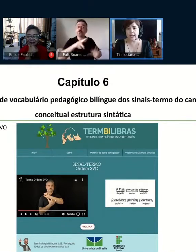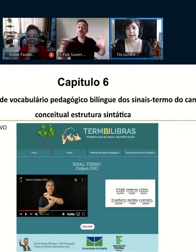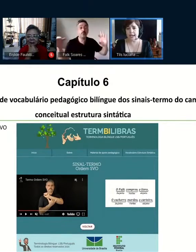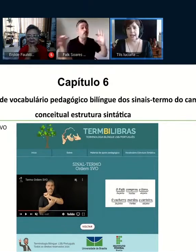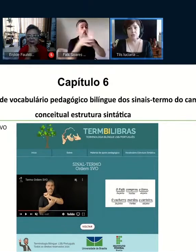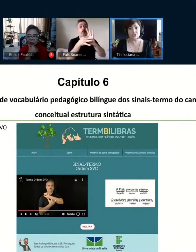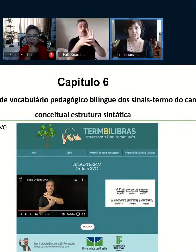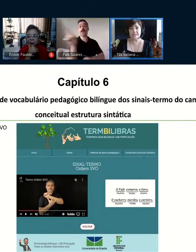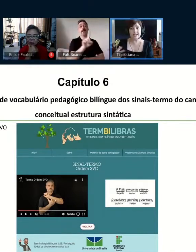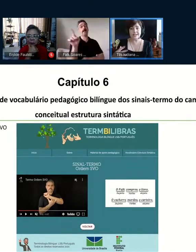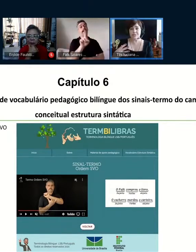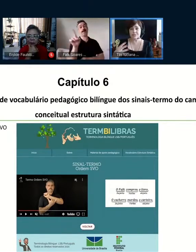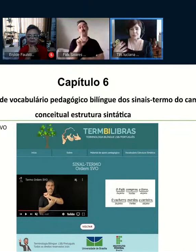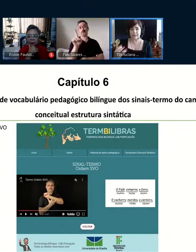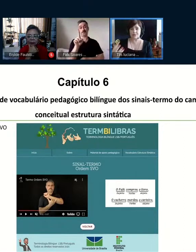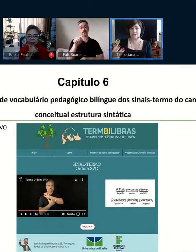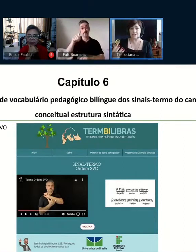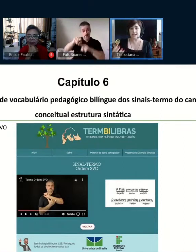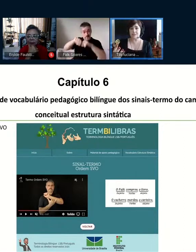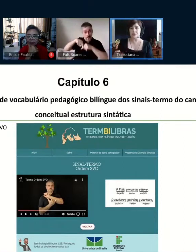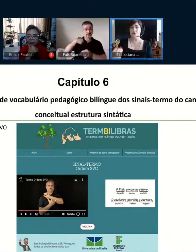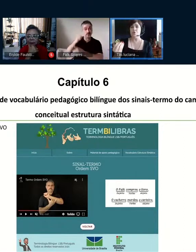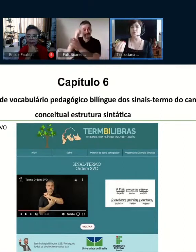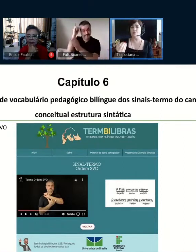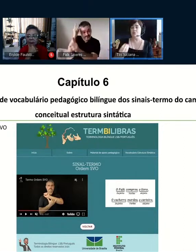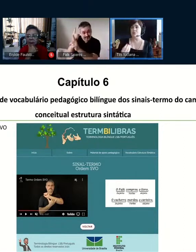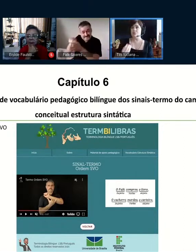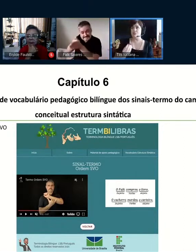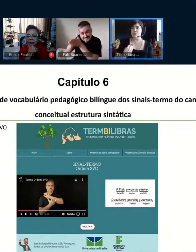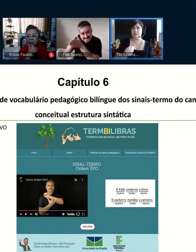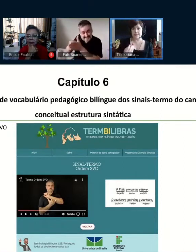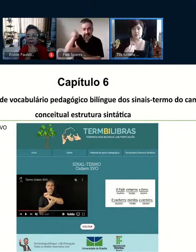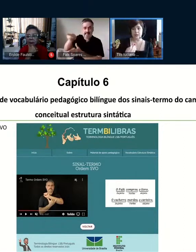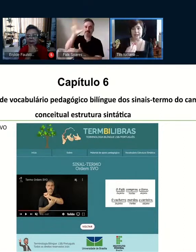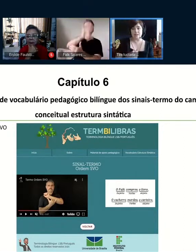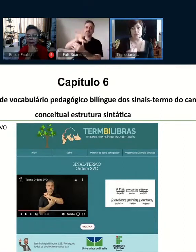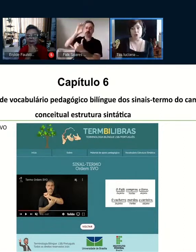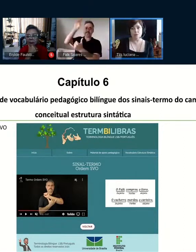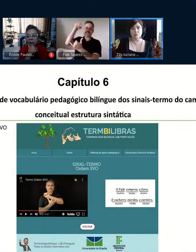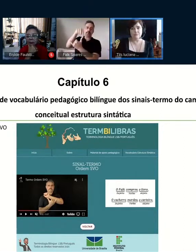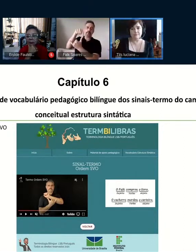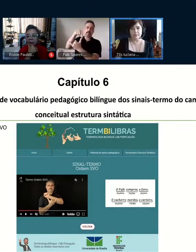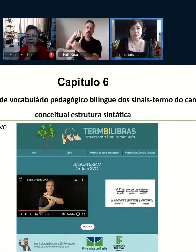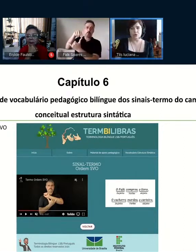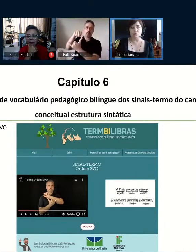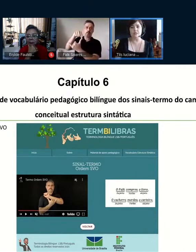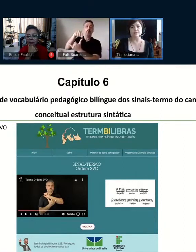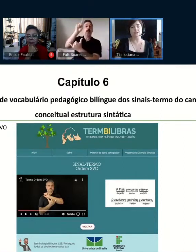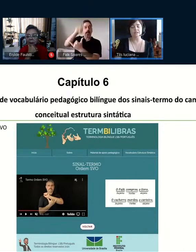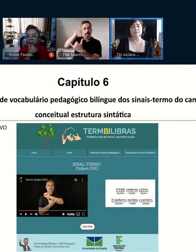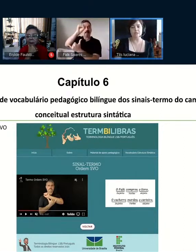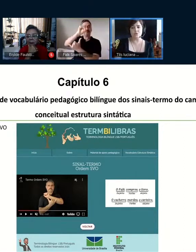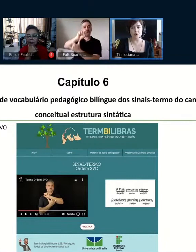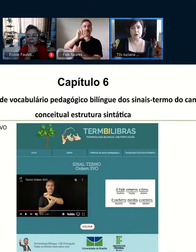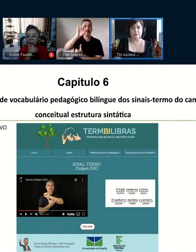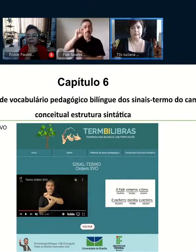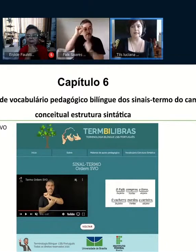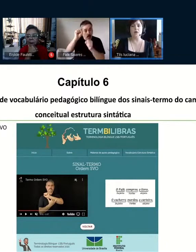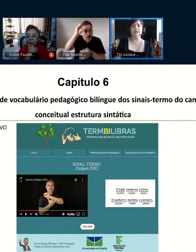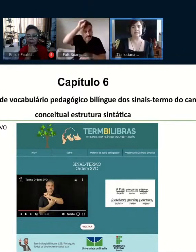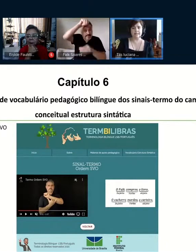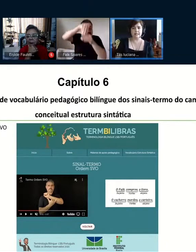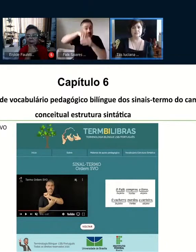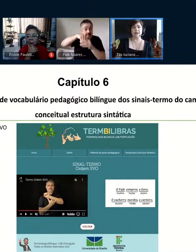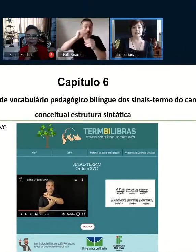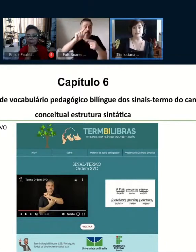Porque é utilizado, porque era utilizado um léxico comum, como se fosse pessoa.